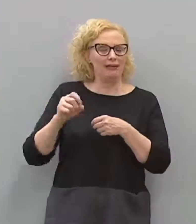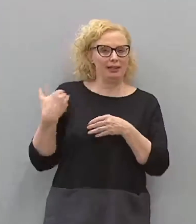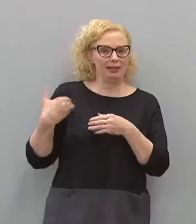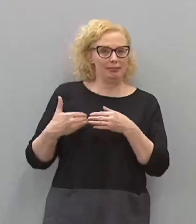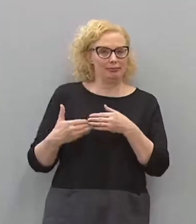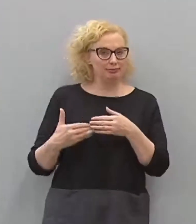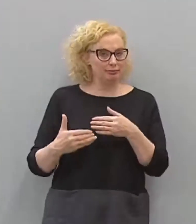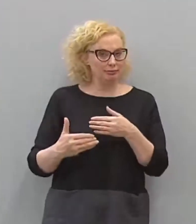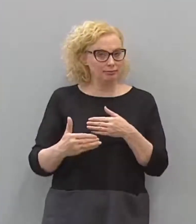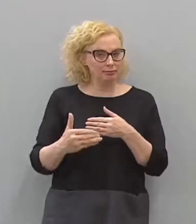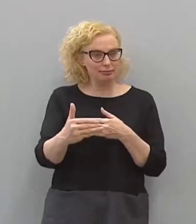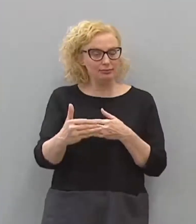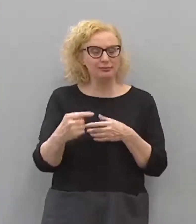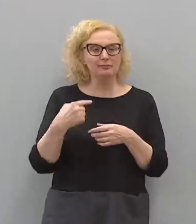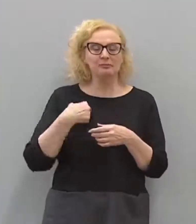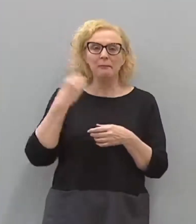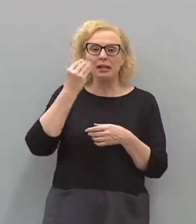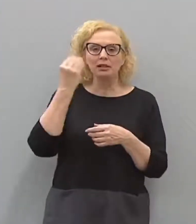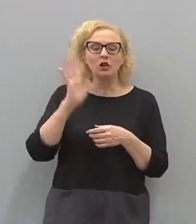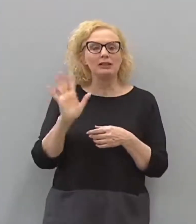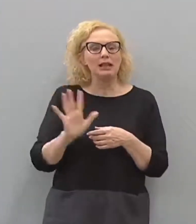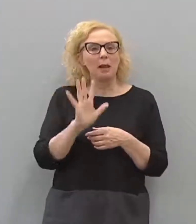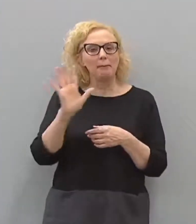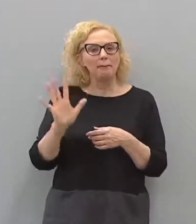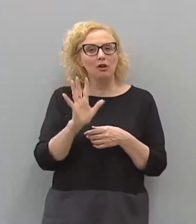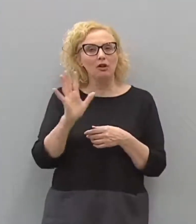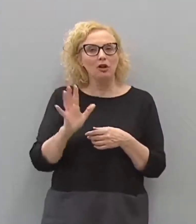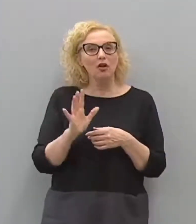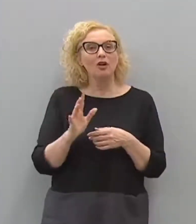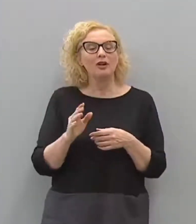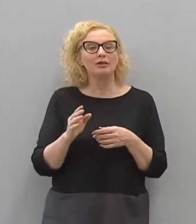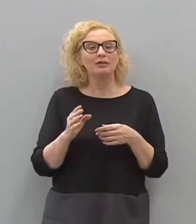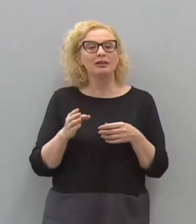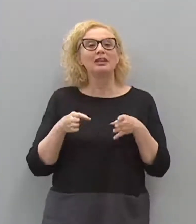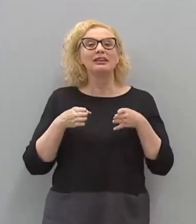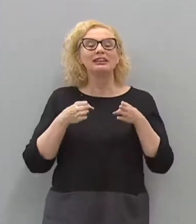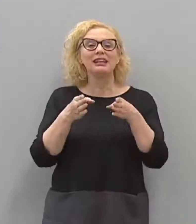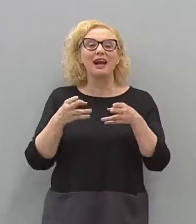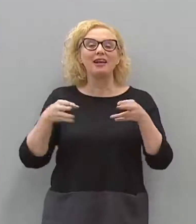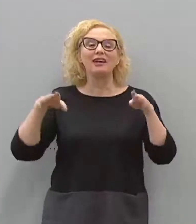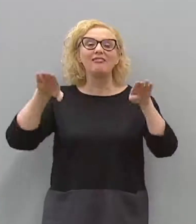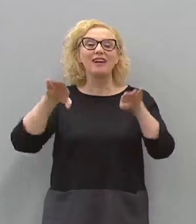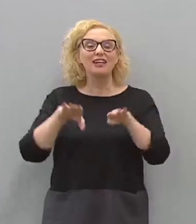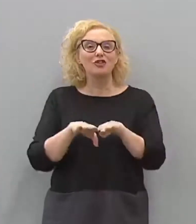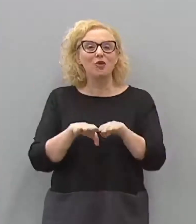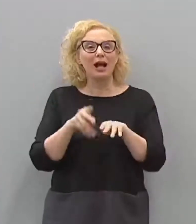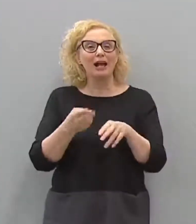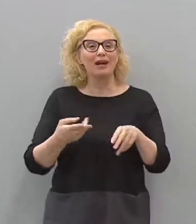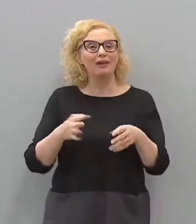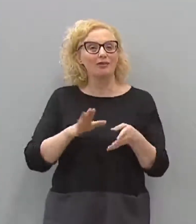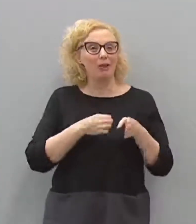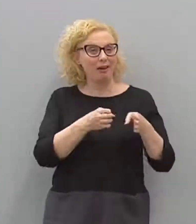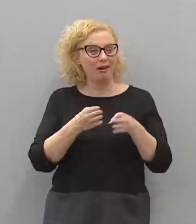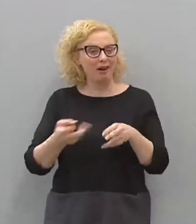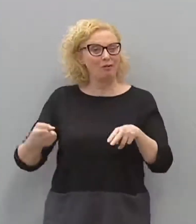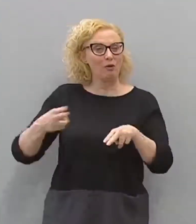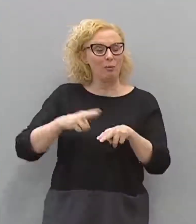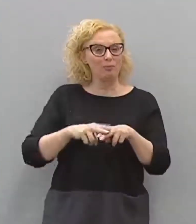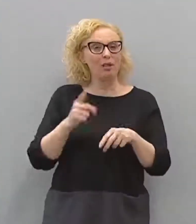perché penso per esempio al raddoppio della valsugana così come alla variante di pinzolo così come